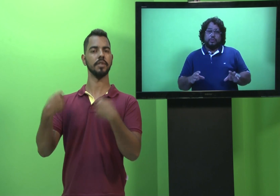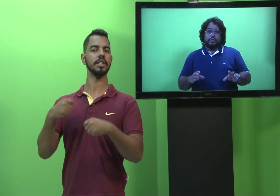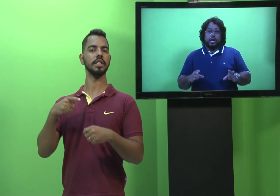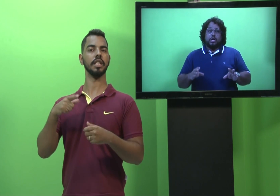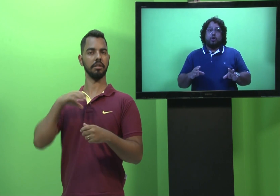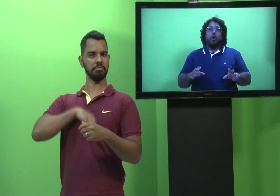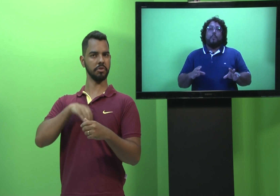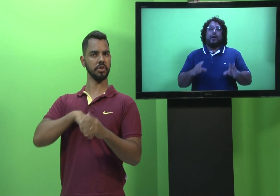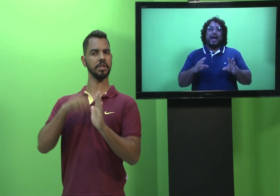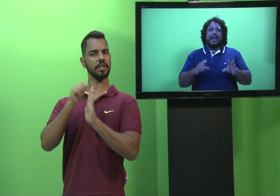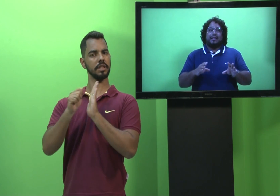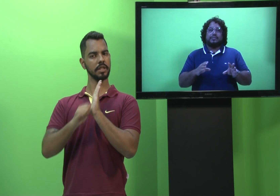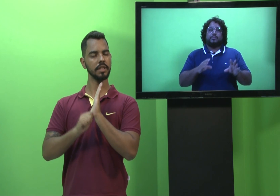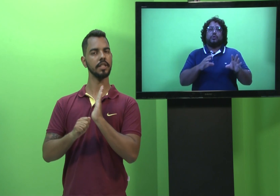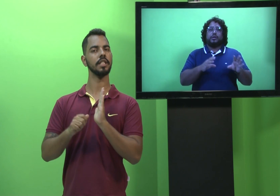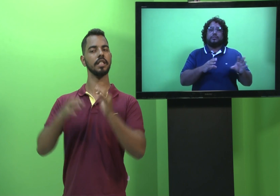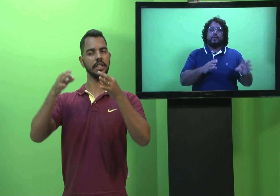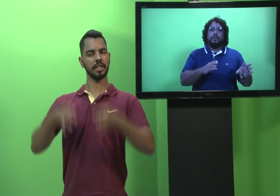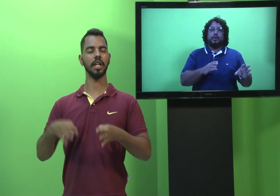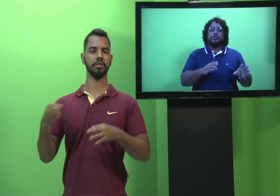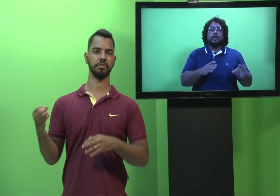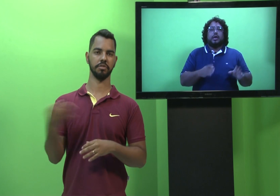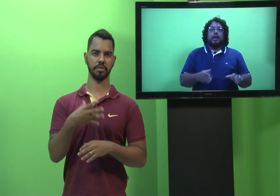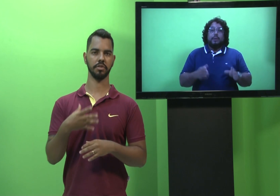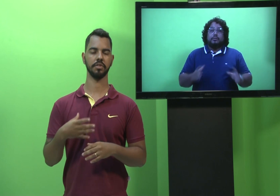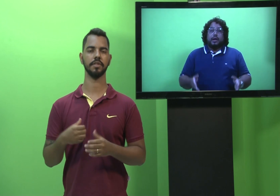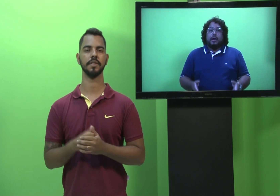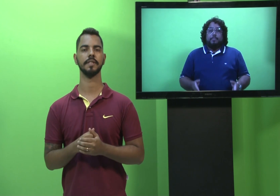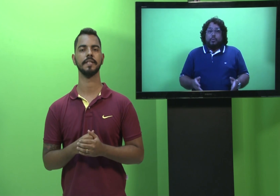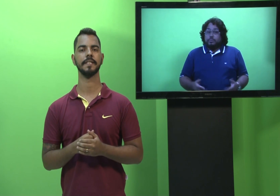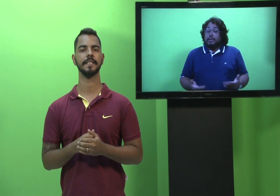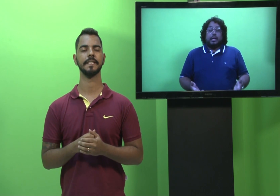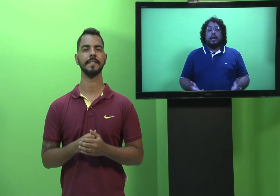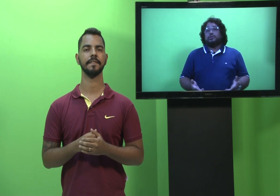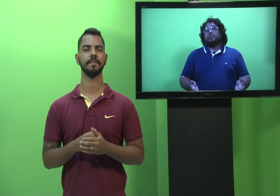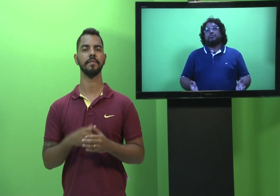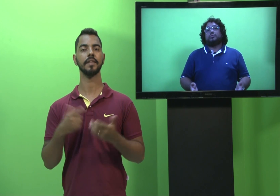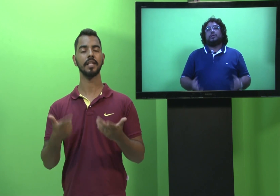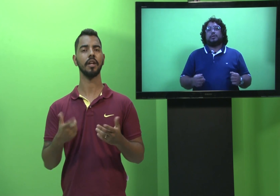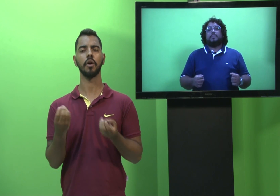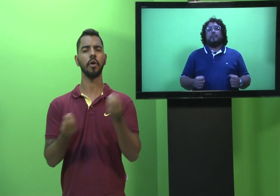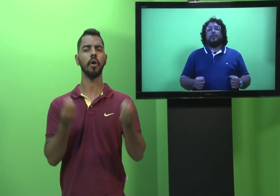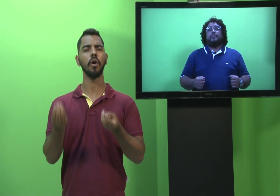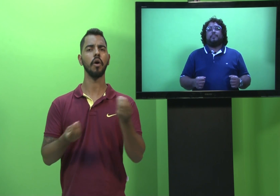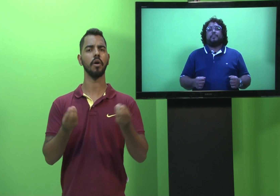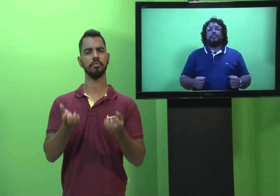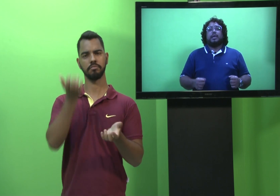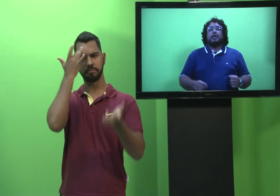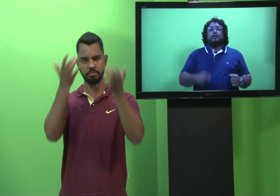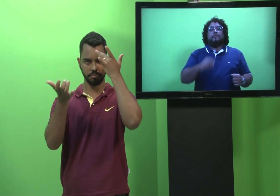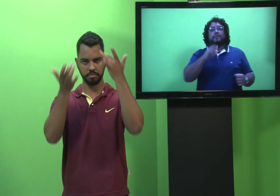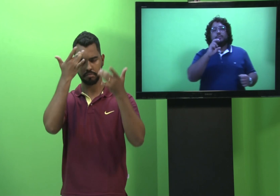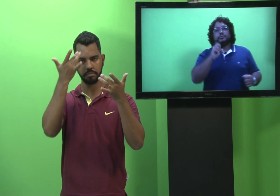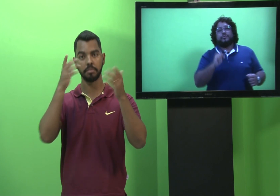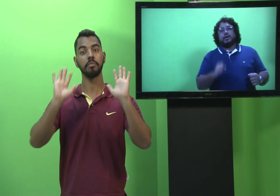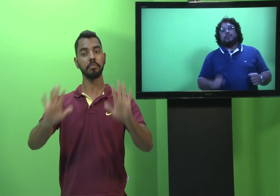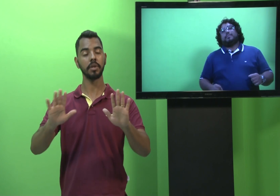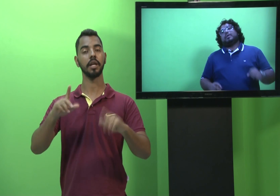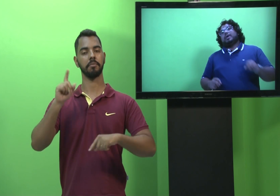alterações, incorporá-las progressivamente, é manter bons materiais de consulta sempre à mão. Vamos ver